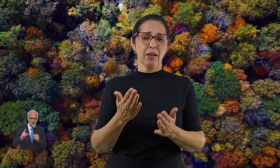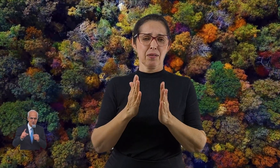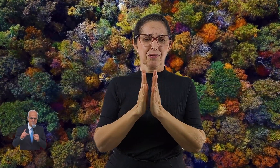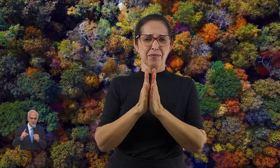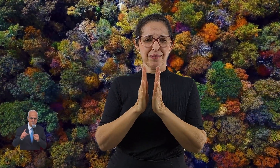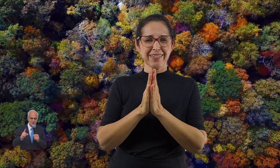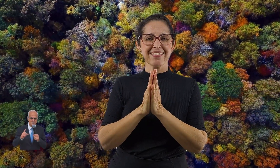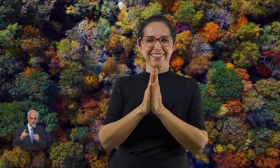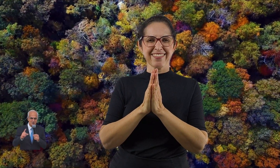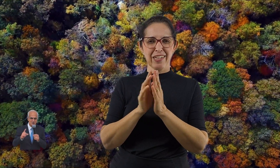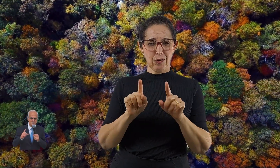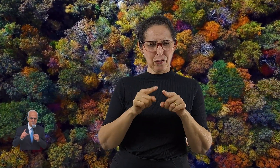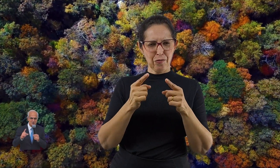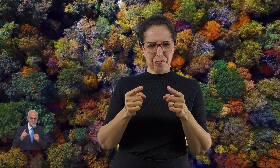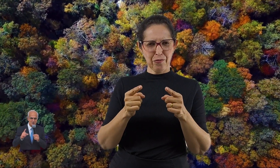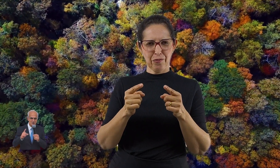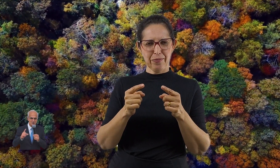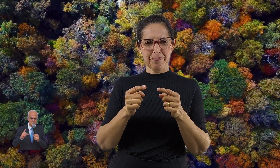sonda-me, ó Deus.